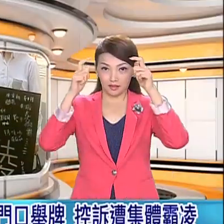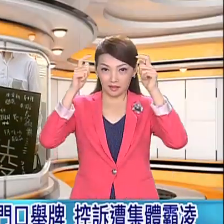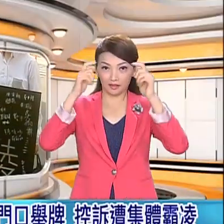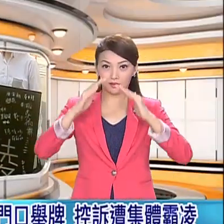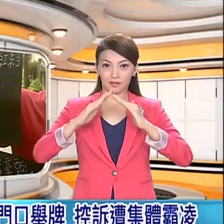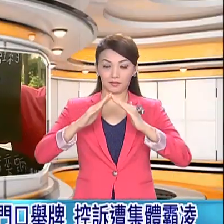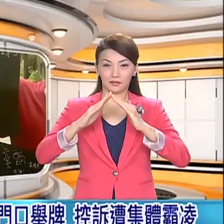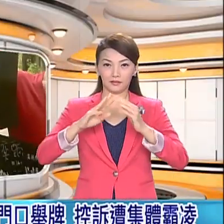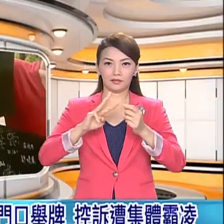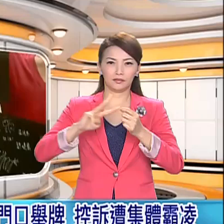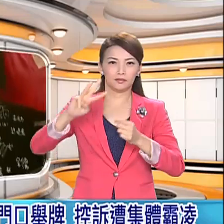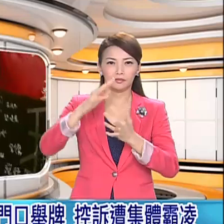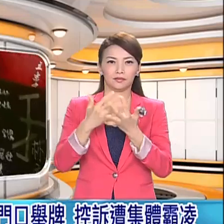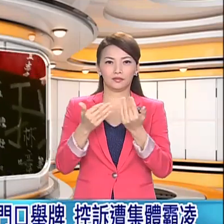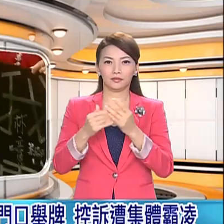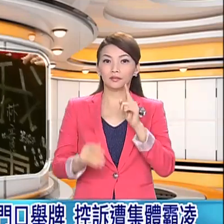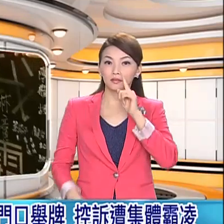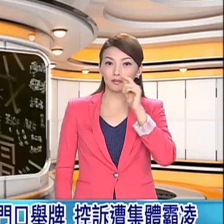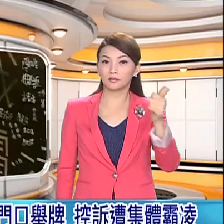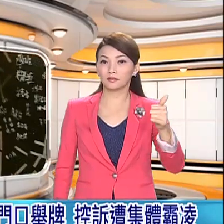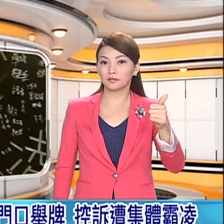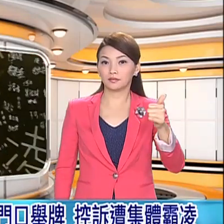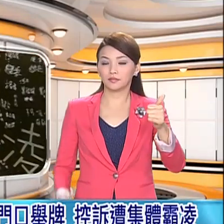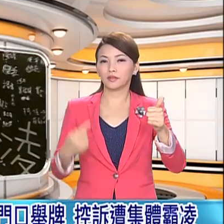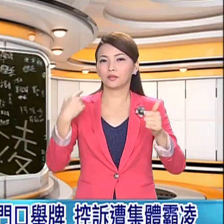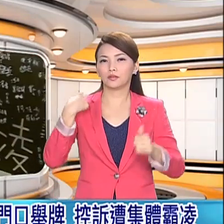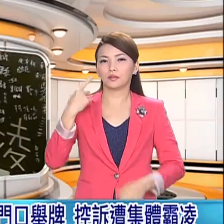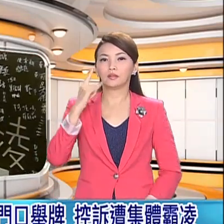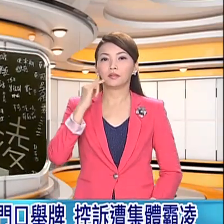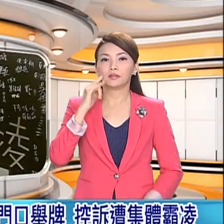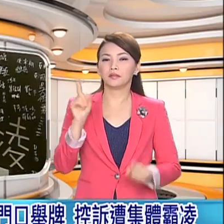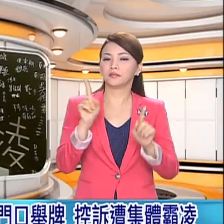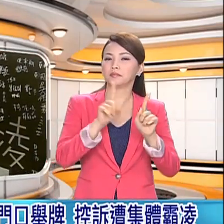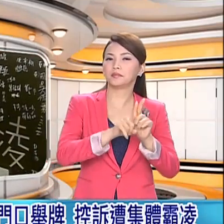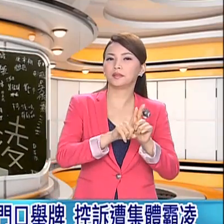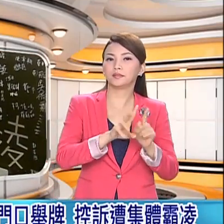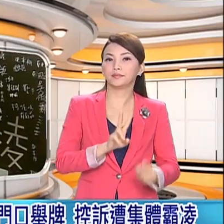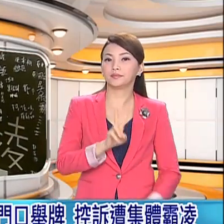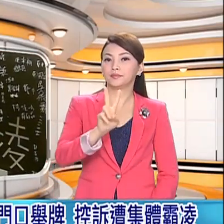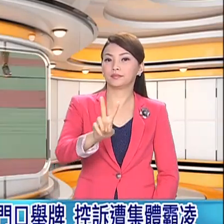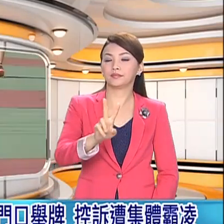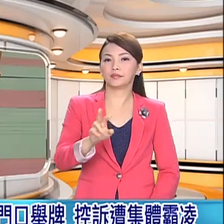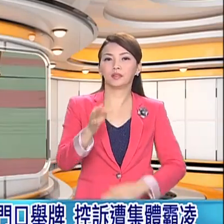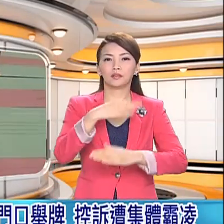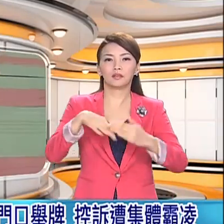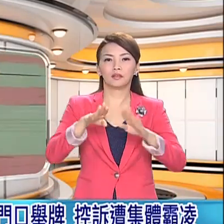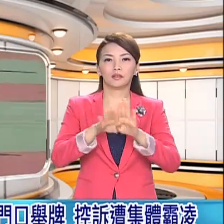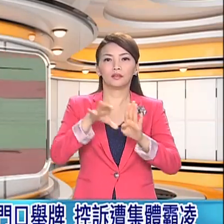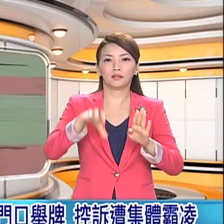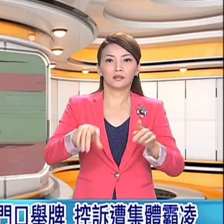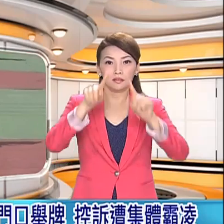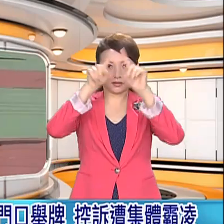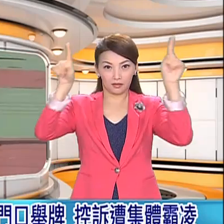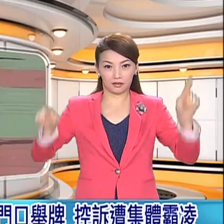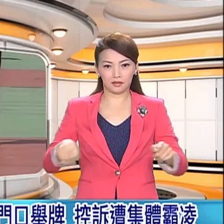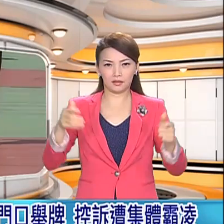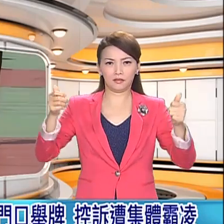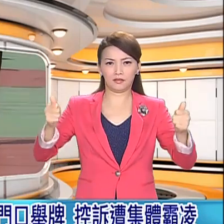高雄市一名综合高中3年级的陈姓学生，昨天在妈妈的陪同之下，到校门口